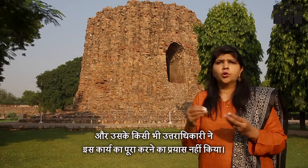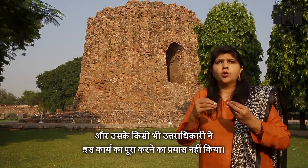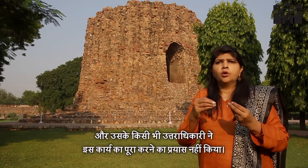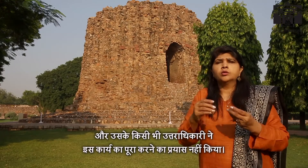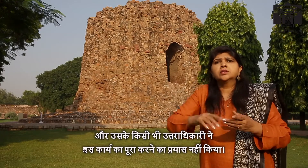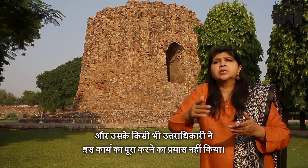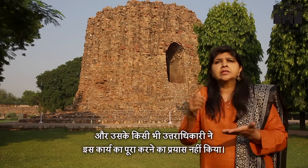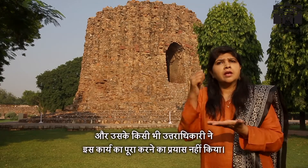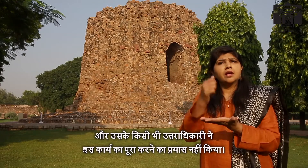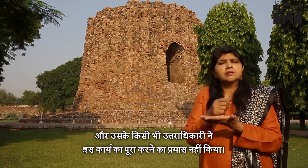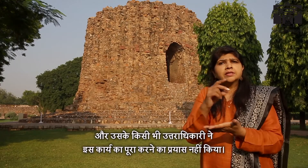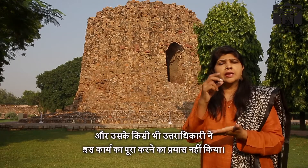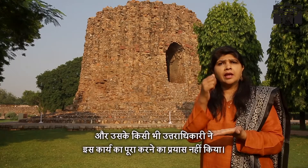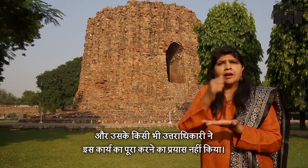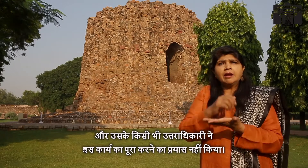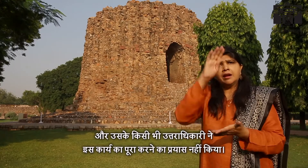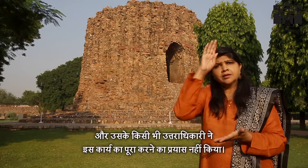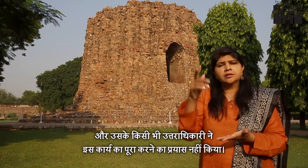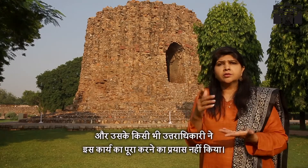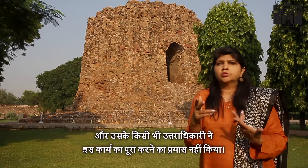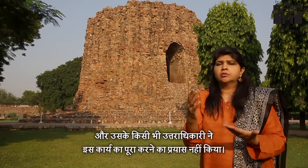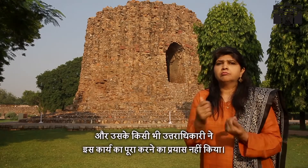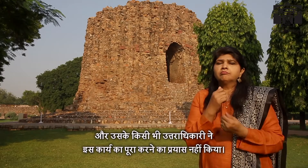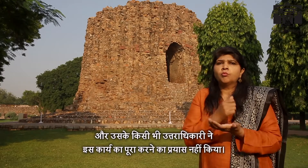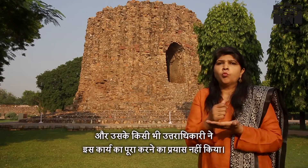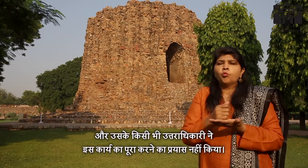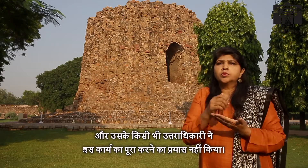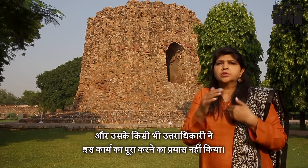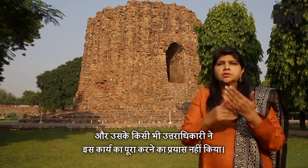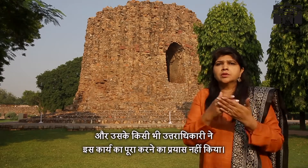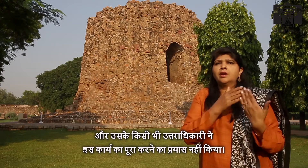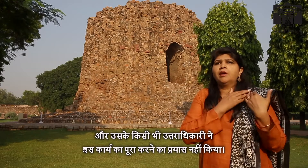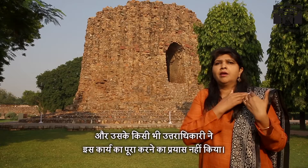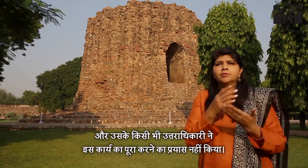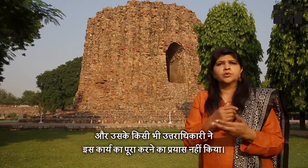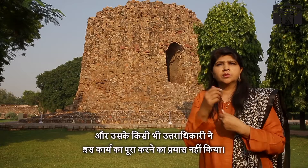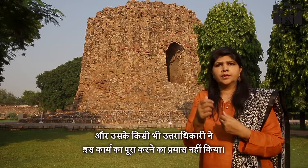भी उत्तराधिकारी ने इस कार्य को पूरा करने का प्रयास नहीं किया।